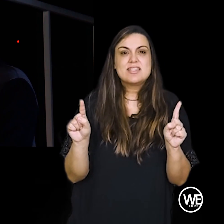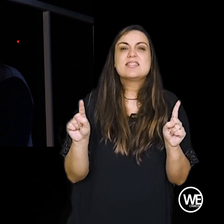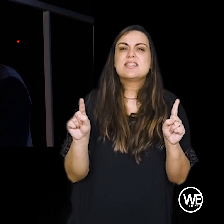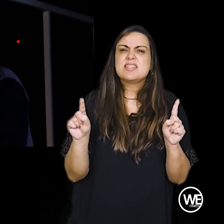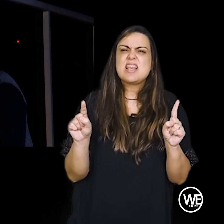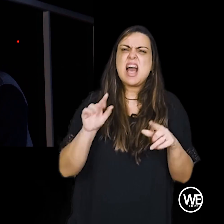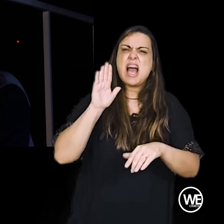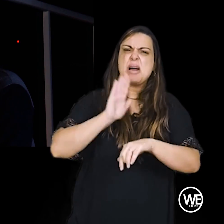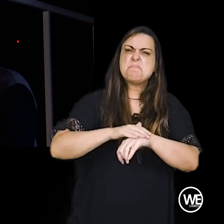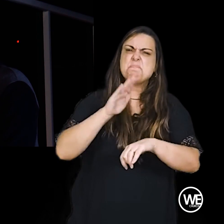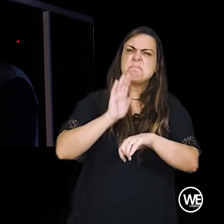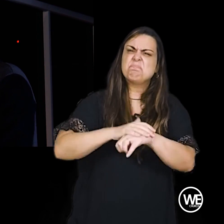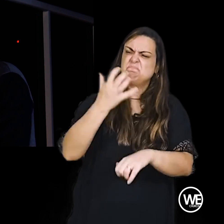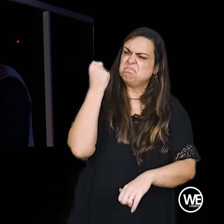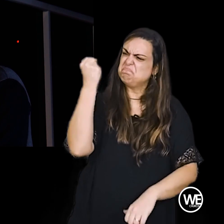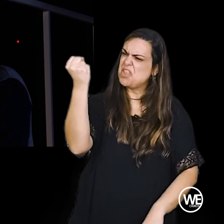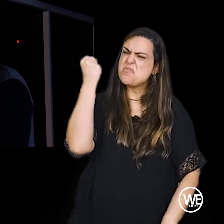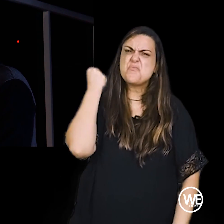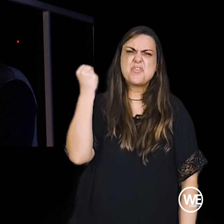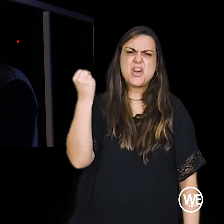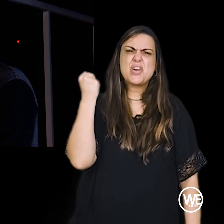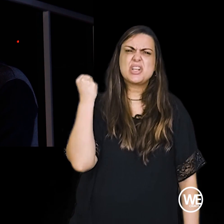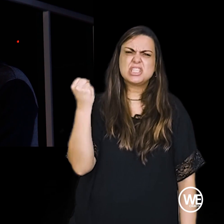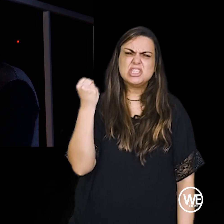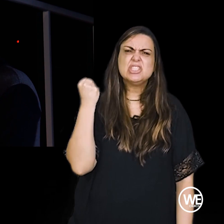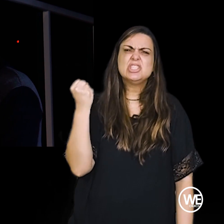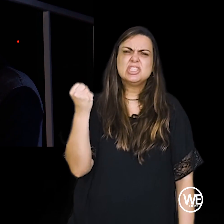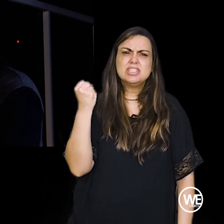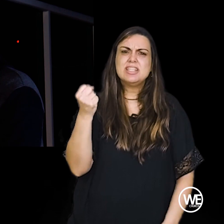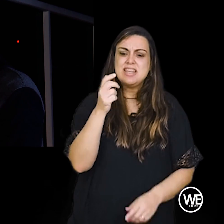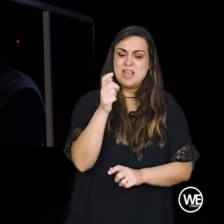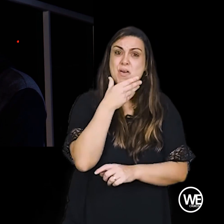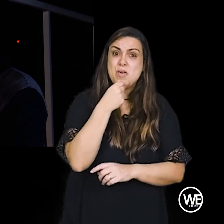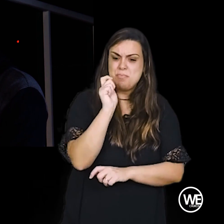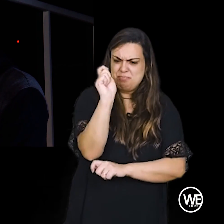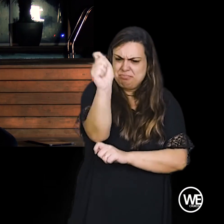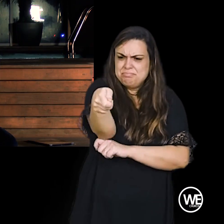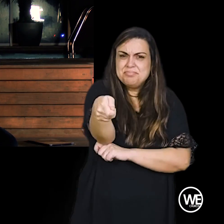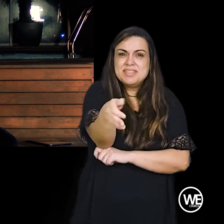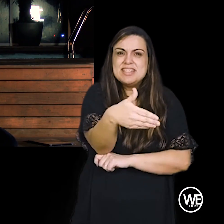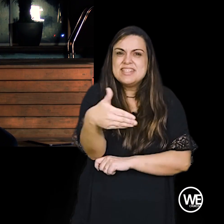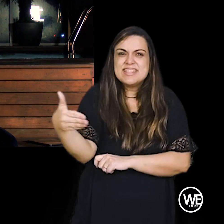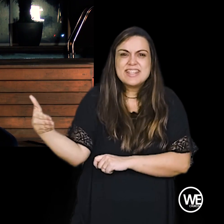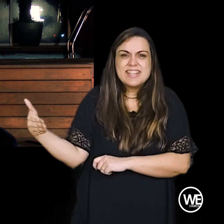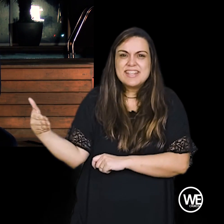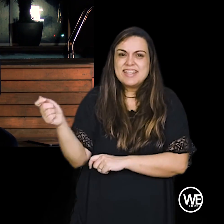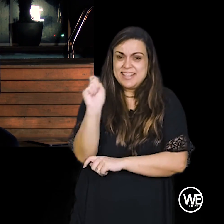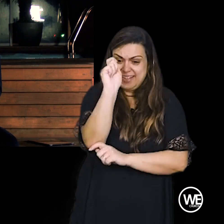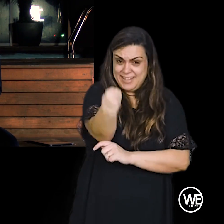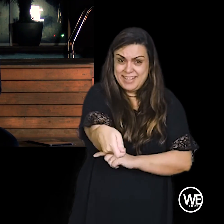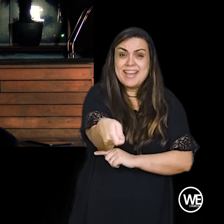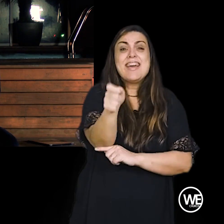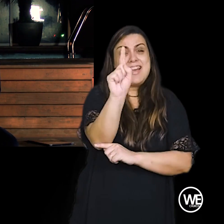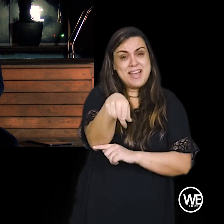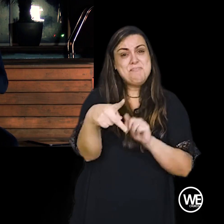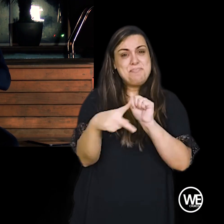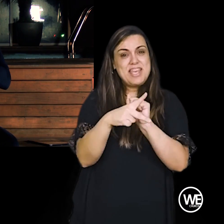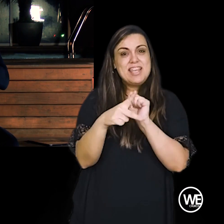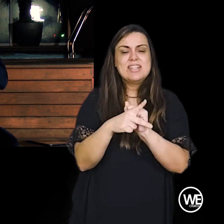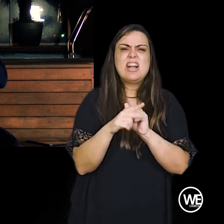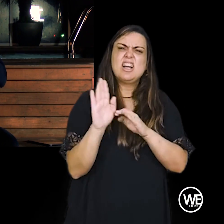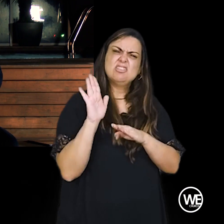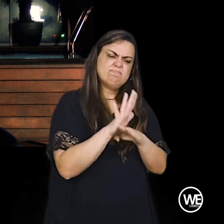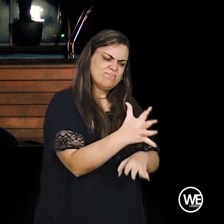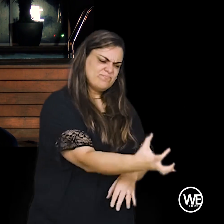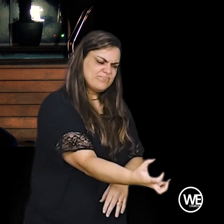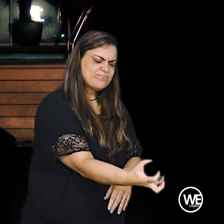A mão forte e calejada de um pescador se estendeu para alcançar